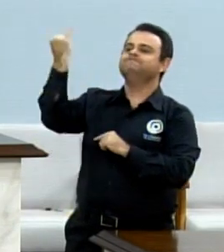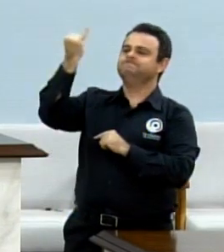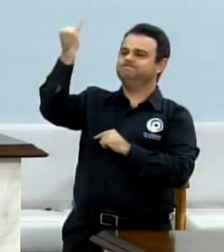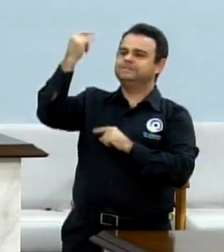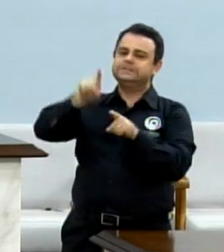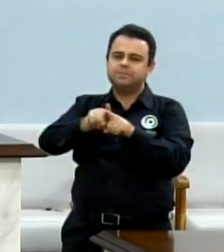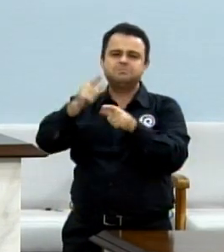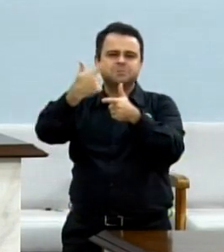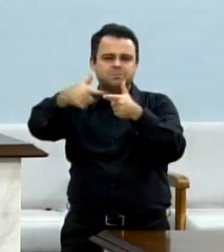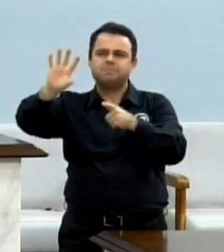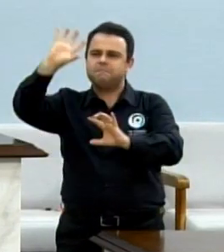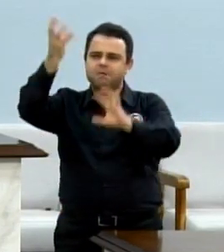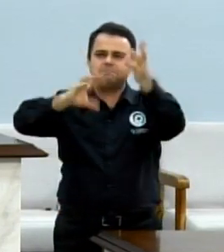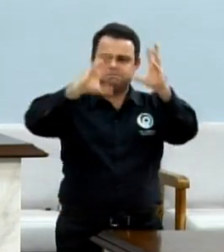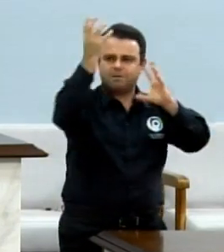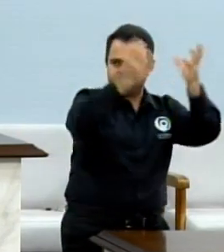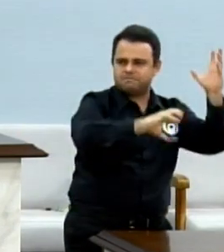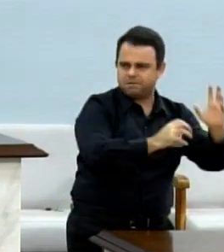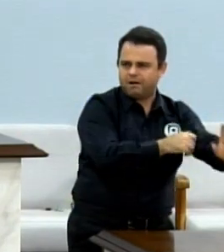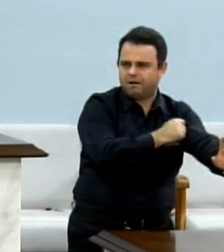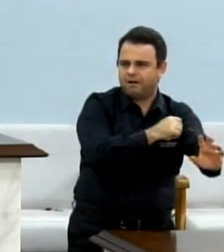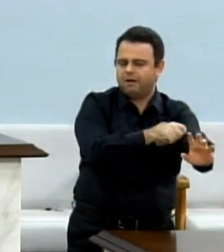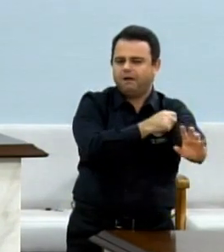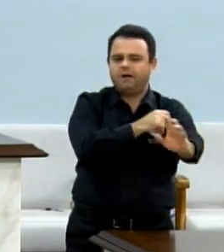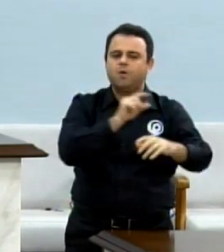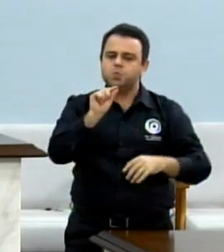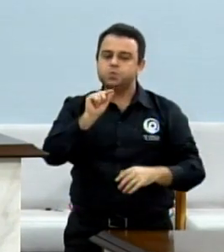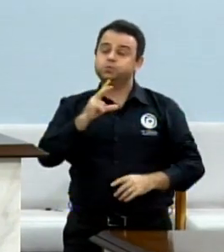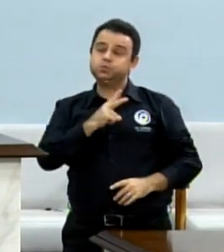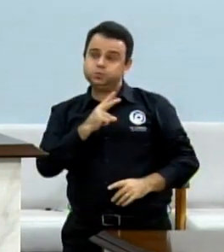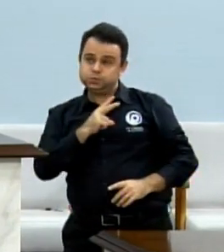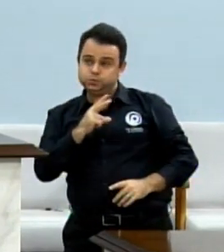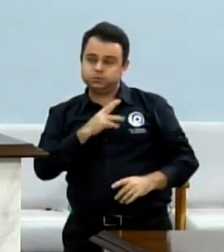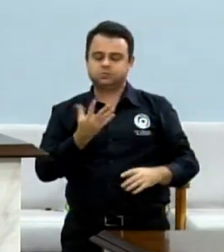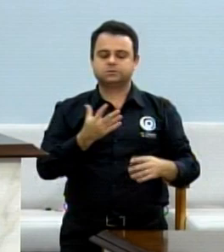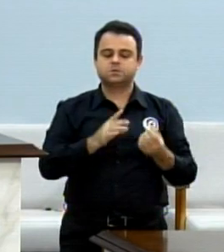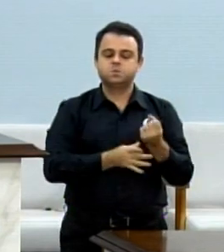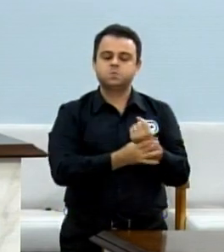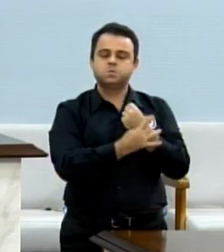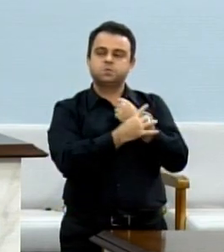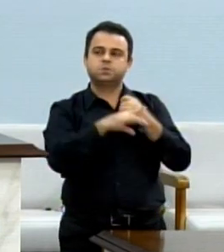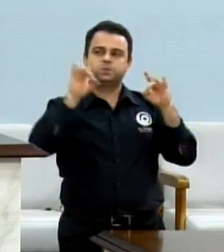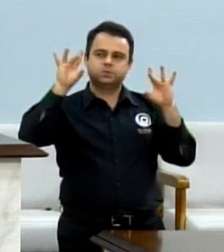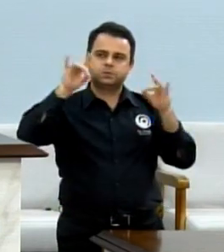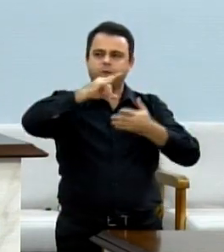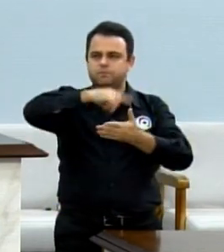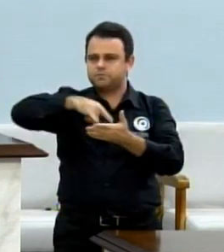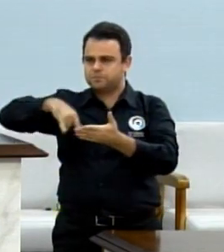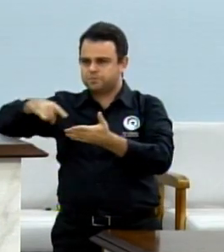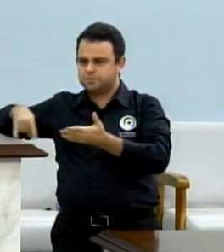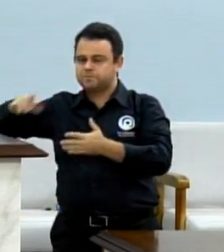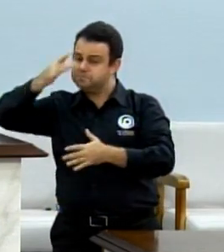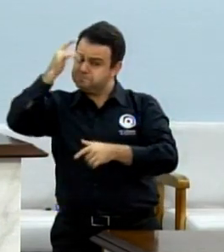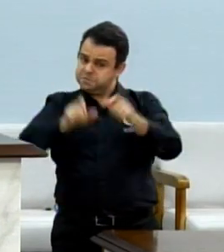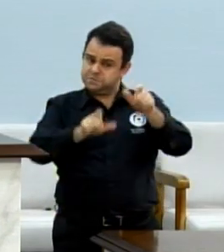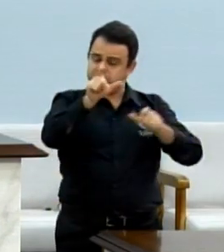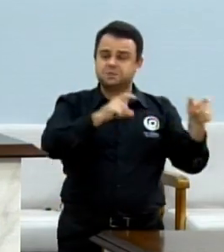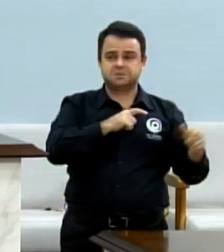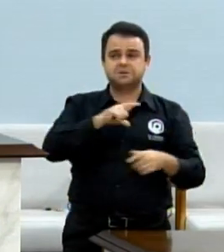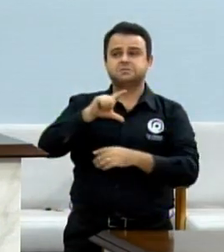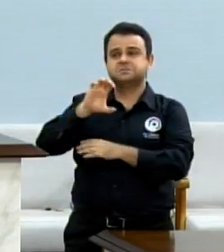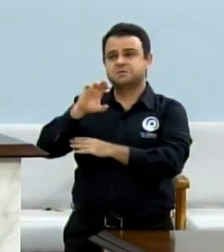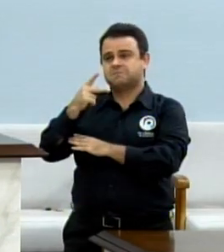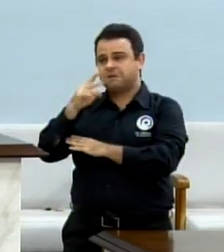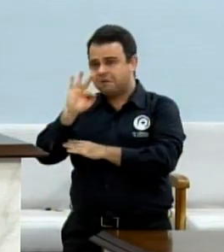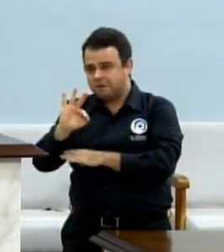hoje, deixando de lado a preocupação com a privacidade e a segurança dos dados das pessoas, sejam elas portadoras do CPF, são os portadores